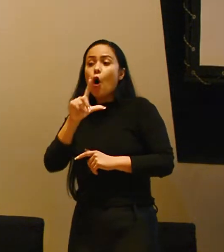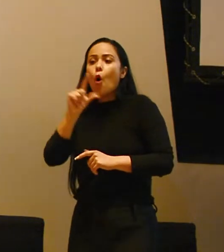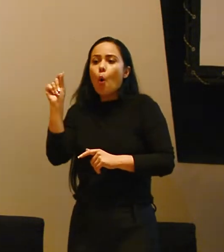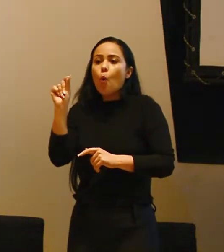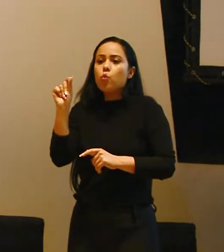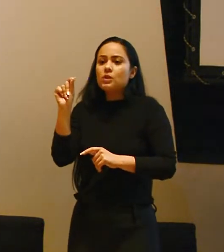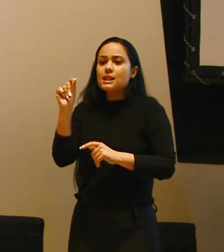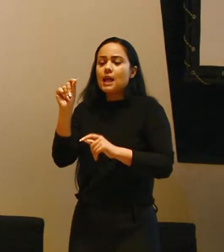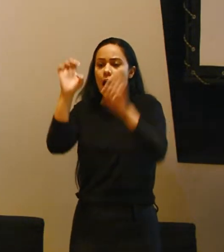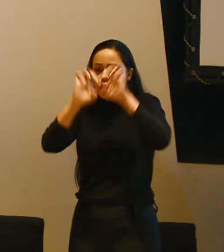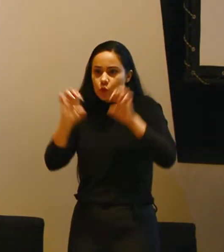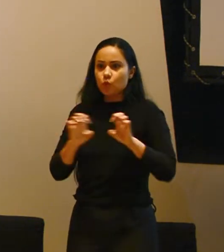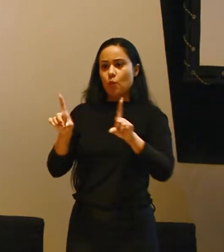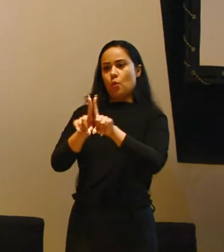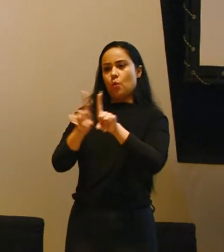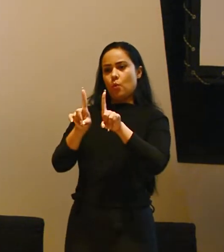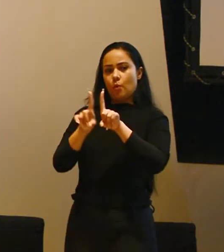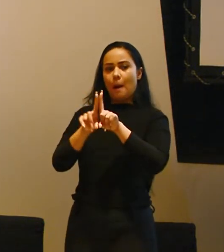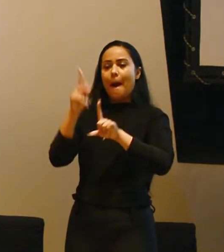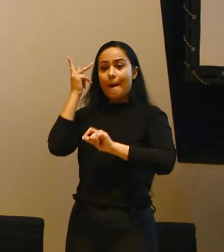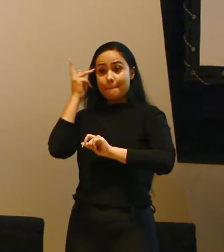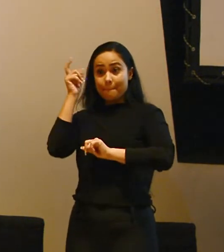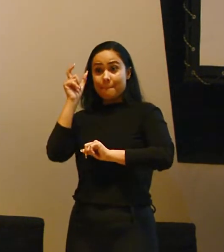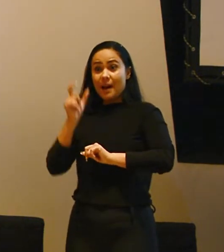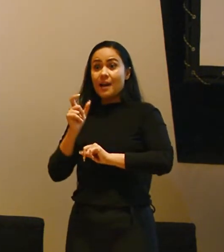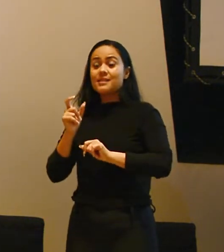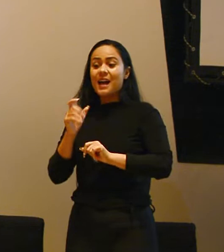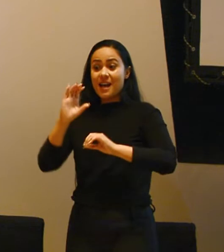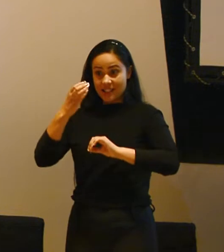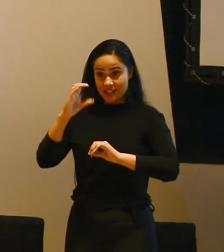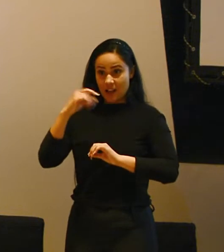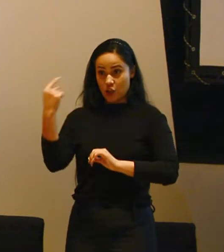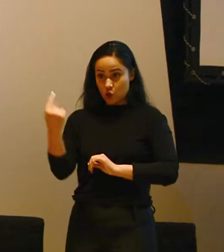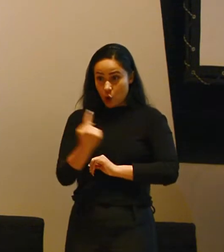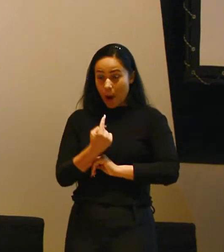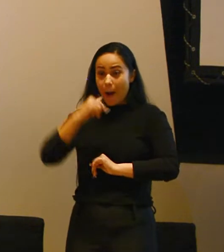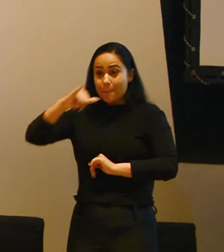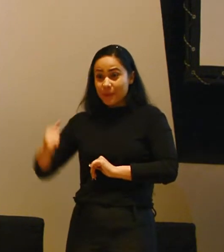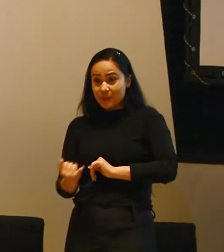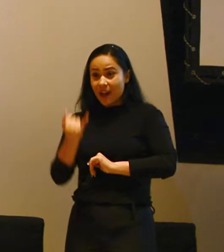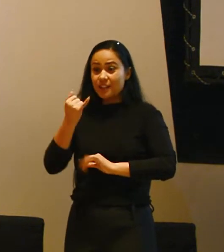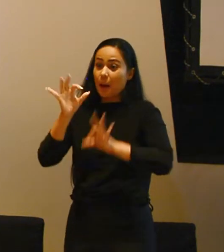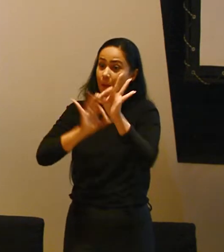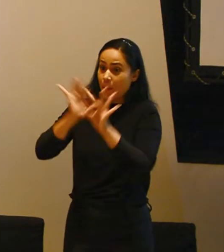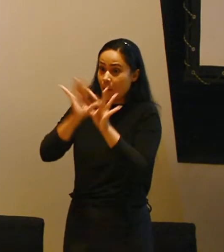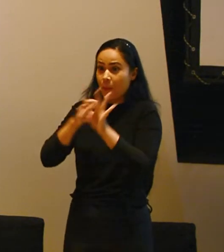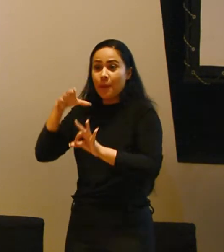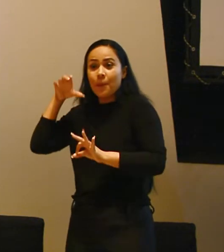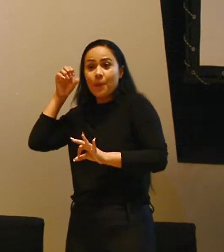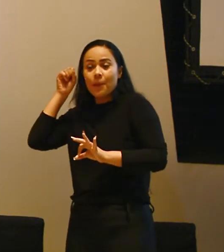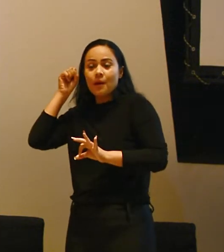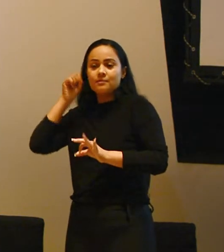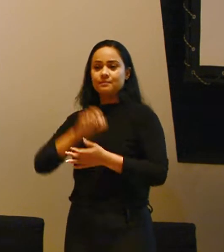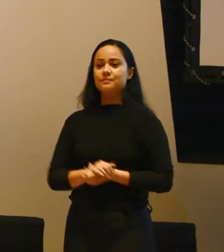outras estruturas. E para isso a ciência trouxe a oportunidade da reabilitação auditiva com implante